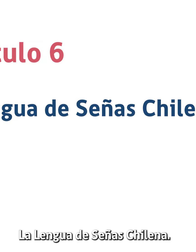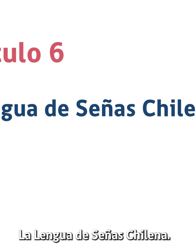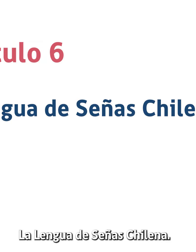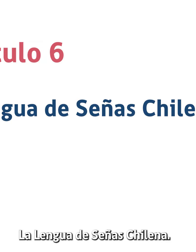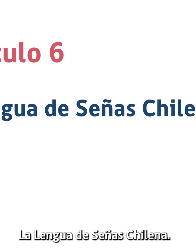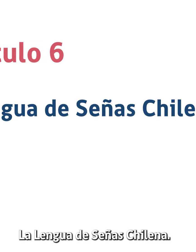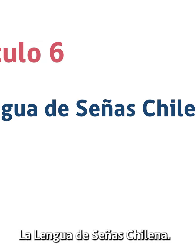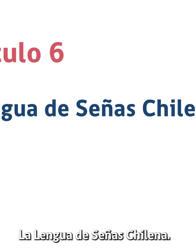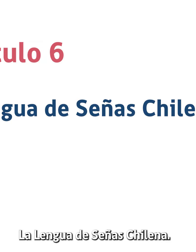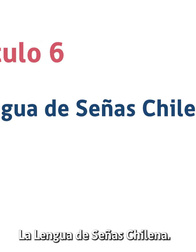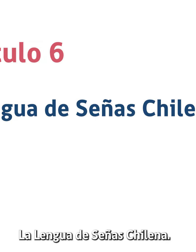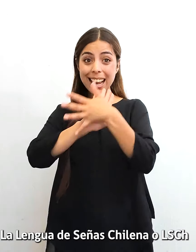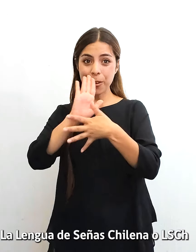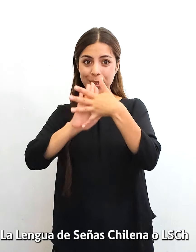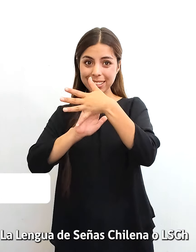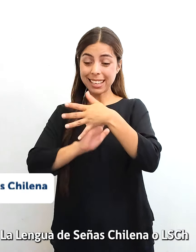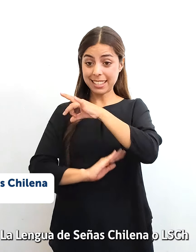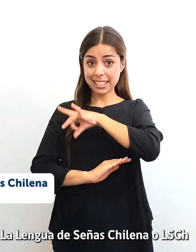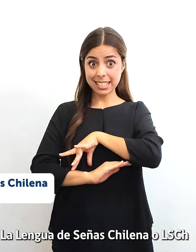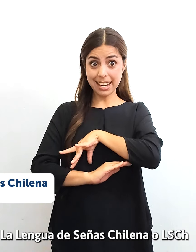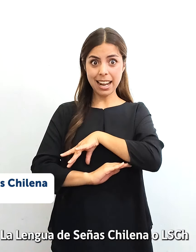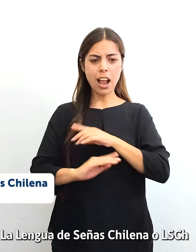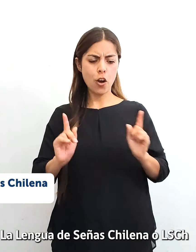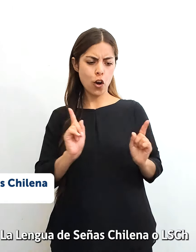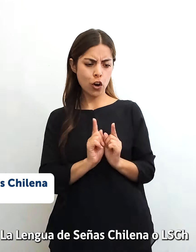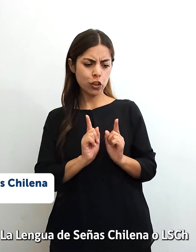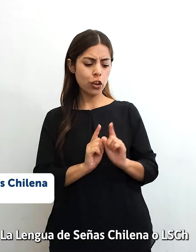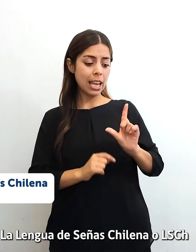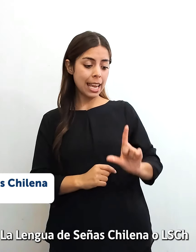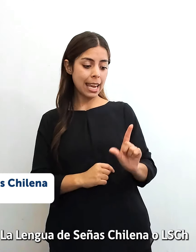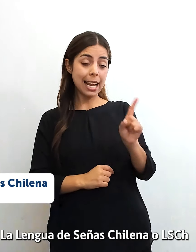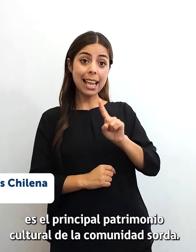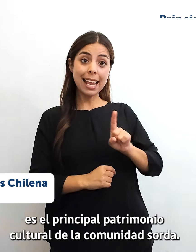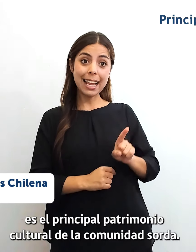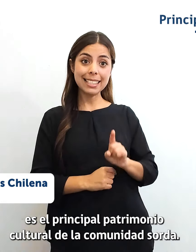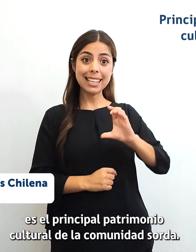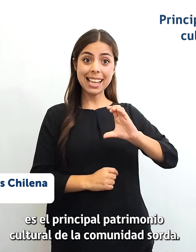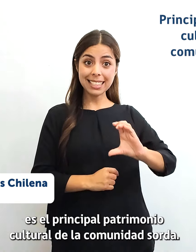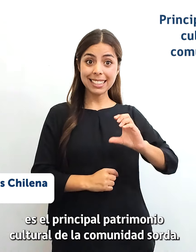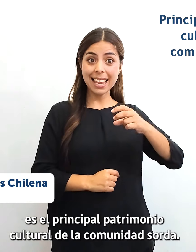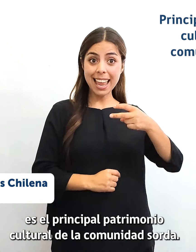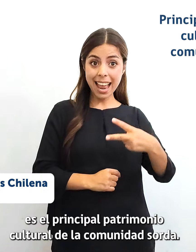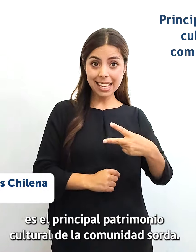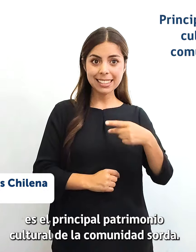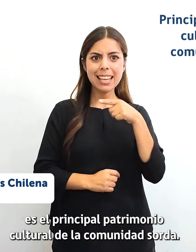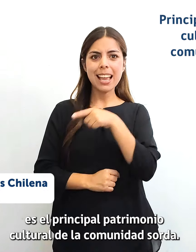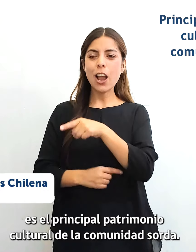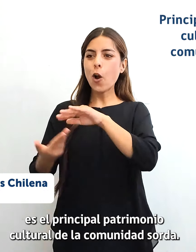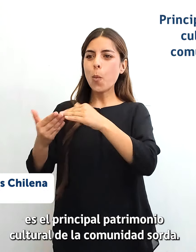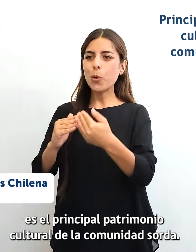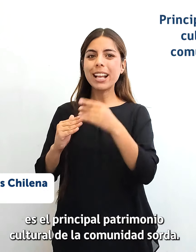chilena. La lengua de señas chilena, o LSCH, es el principal patrimonio cultural de la comunidad